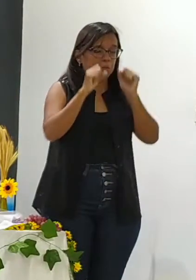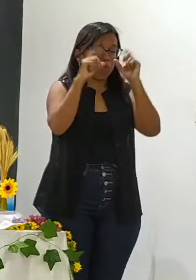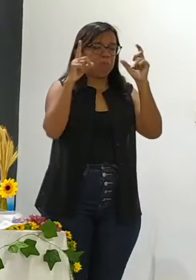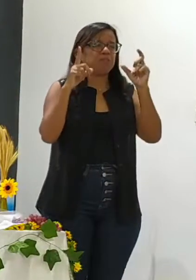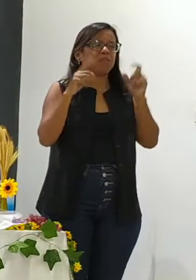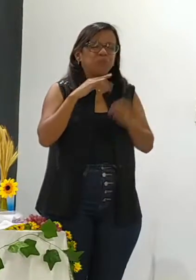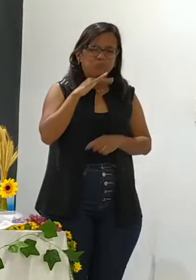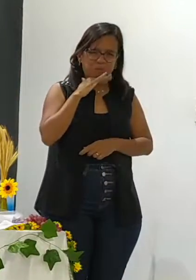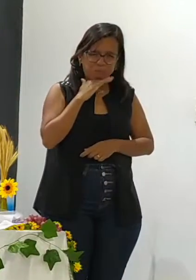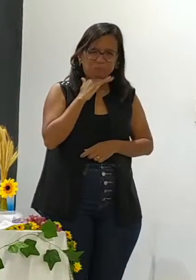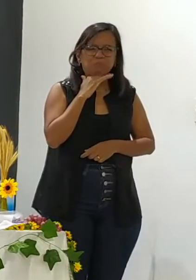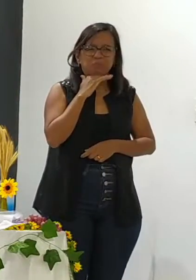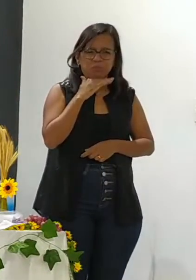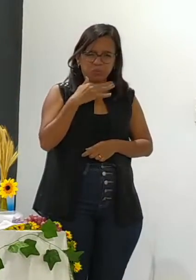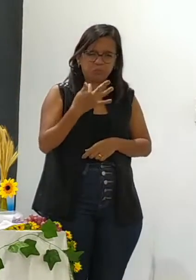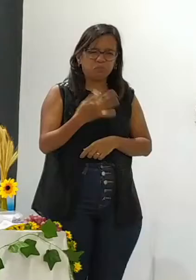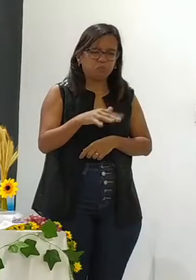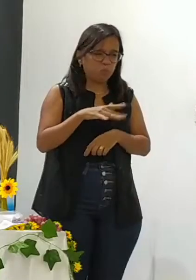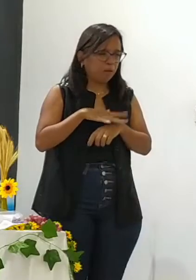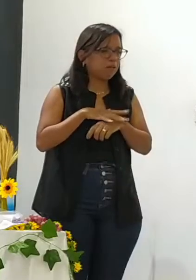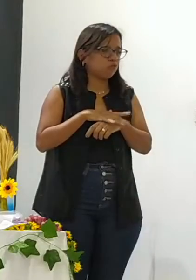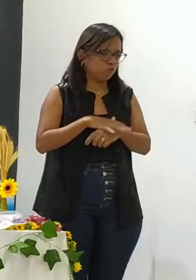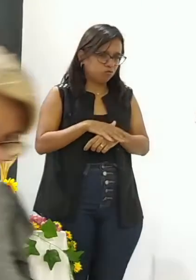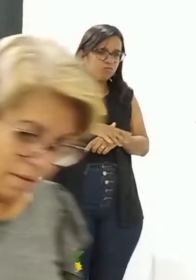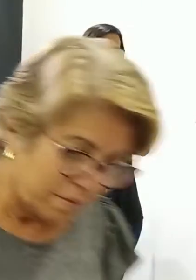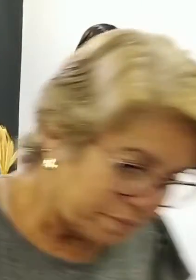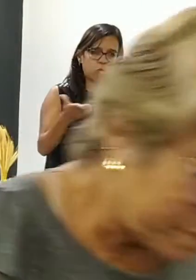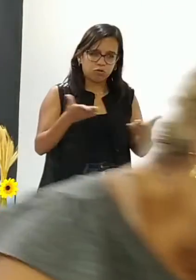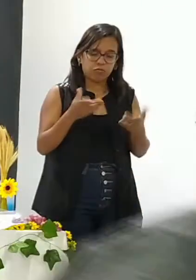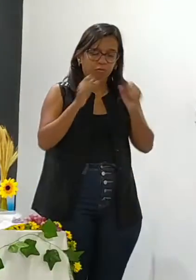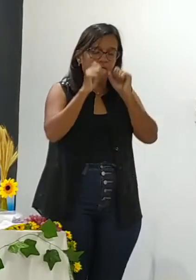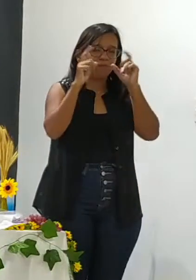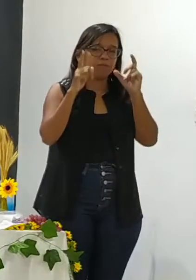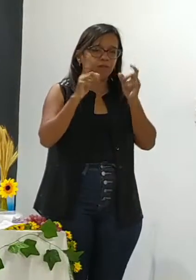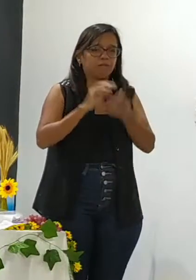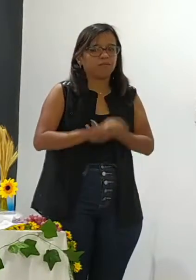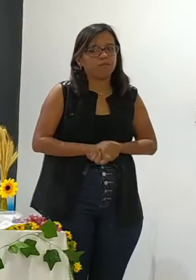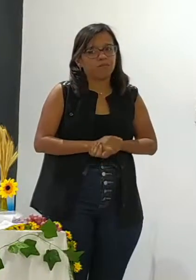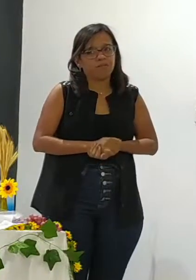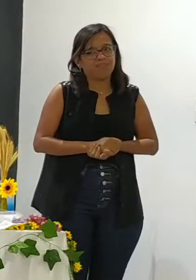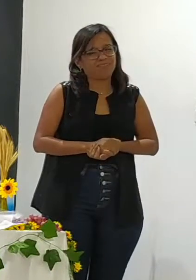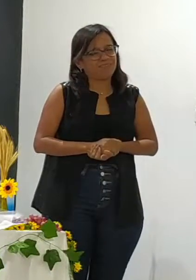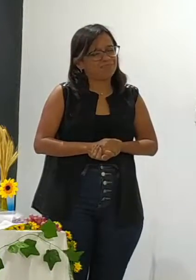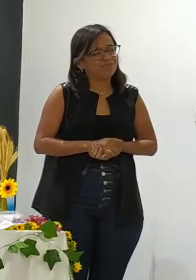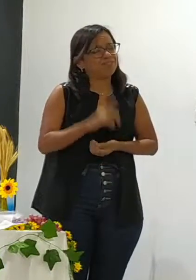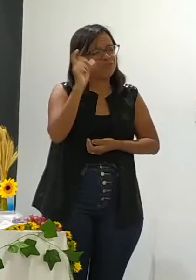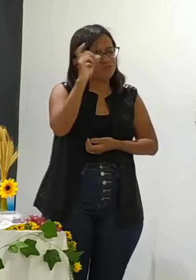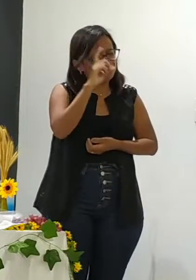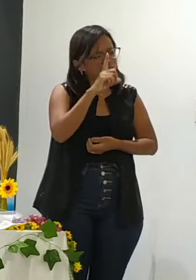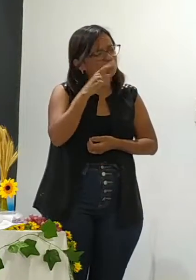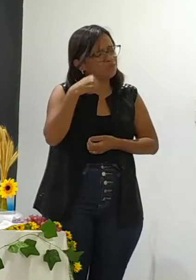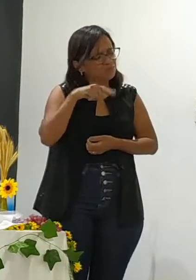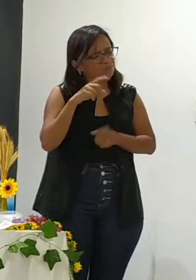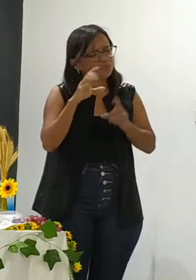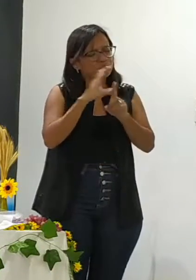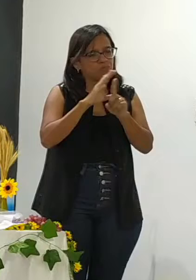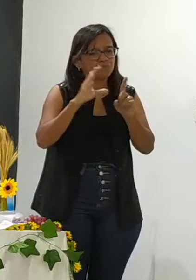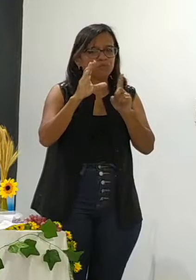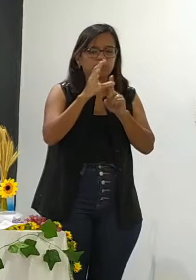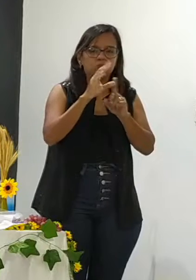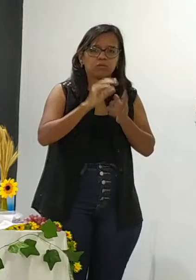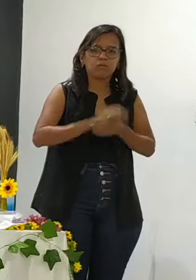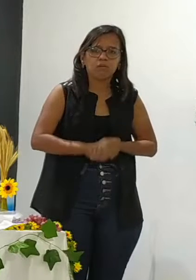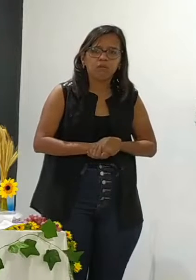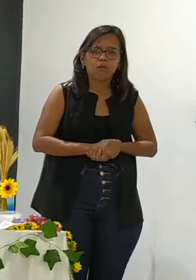irmão. Confesso que eu cheguei bem ruim, acordei bem ruim. Falei com a Letícia, minha esposa, eu falei, olha, eu acho que não vai dar para mim não. Mas aí depois eu pensei,